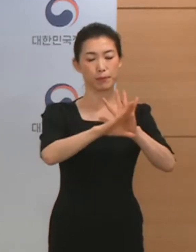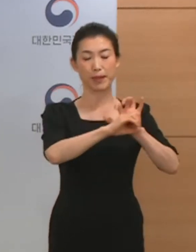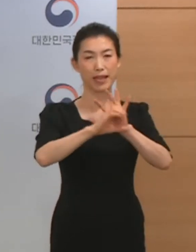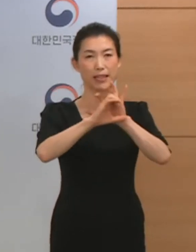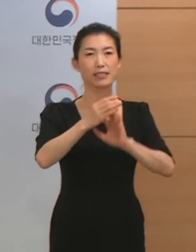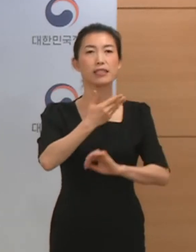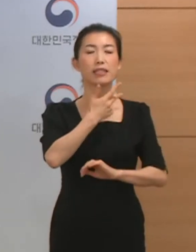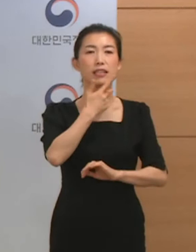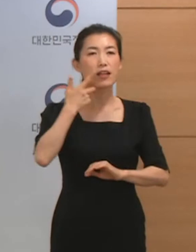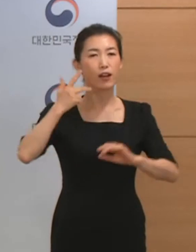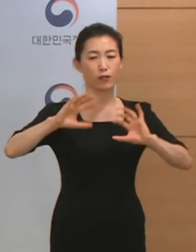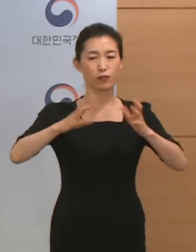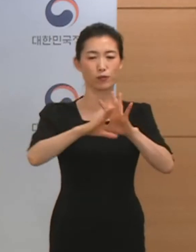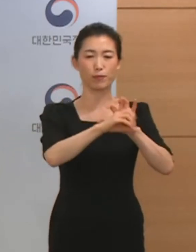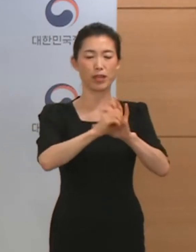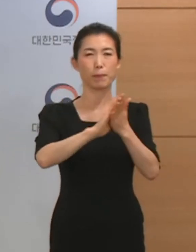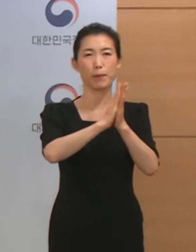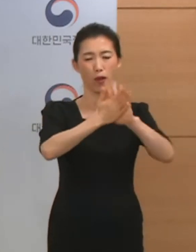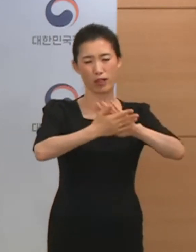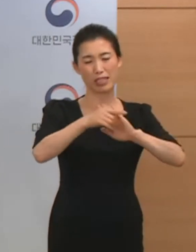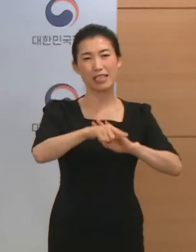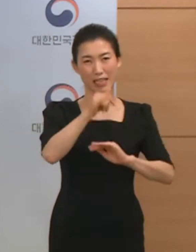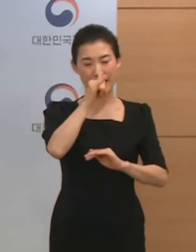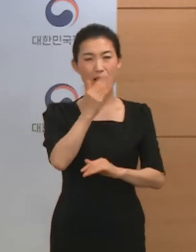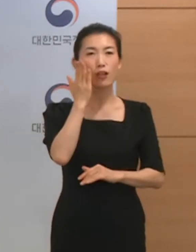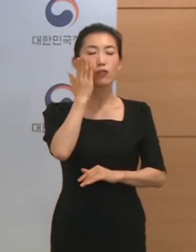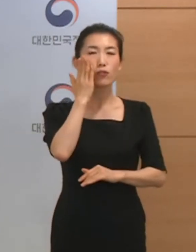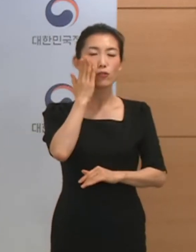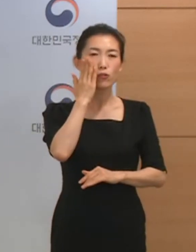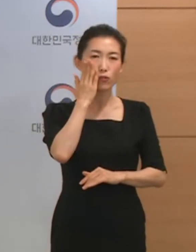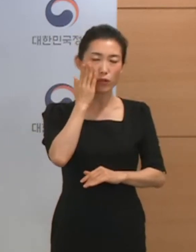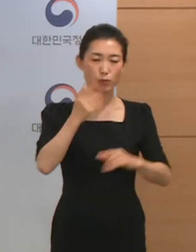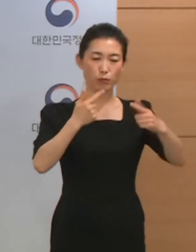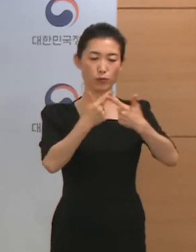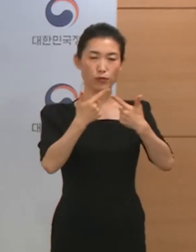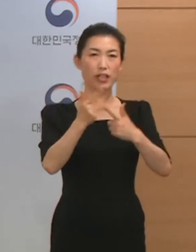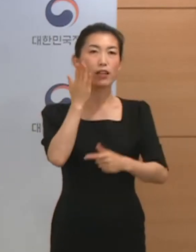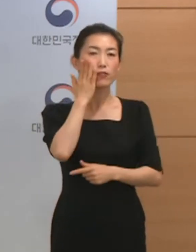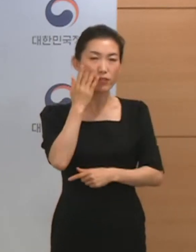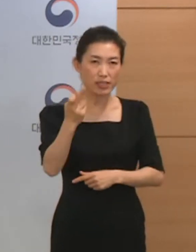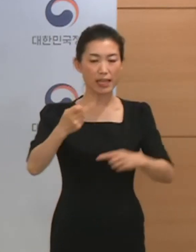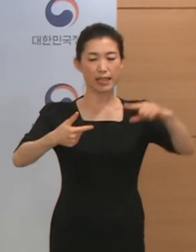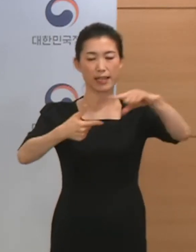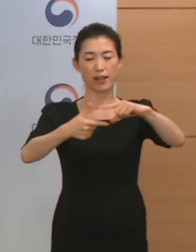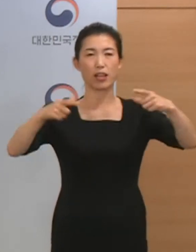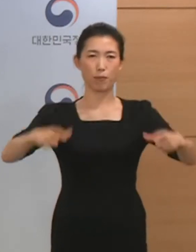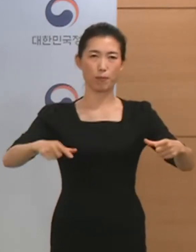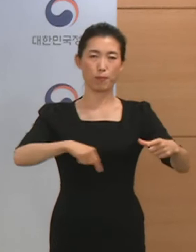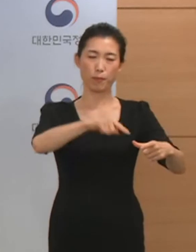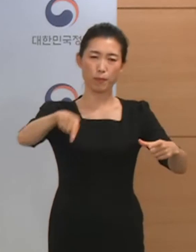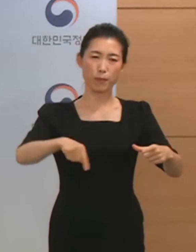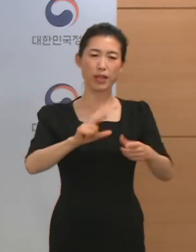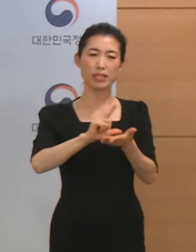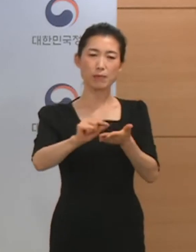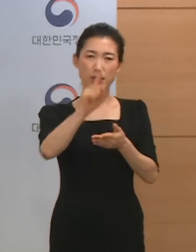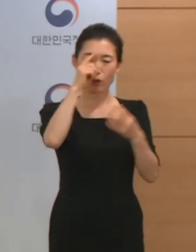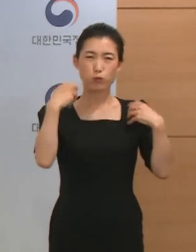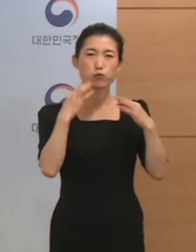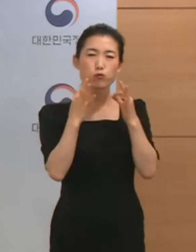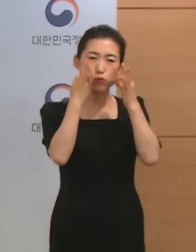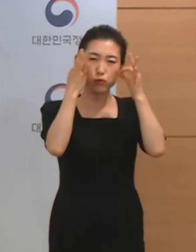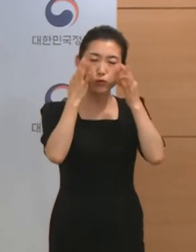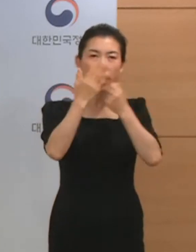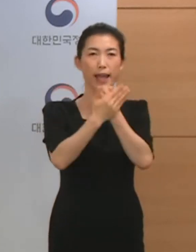영국 변이가 많이 퍼진 울산을 비롯한 부울경 권역은 지자체의 적극적인 노력으로 지난